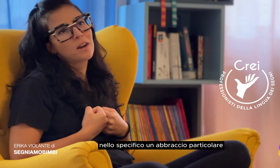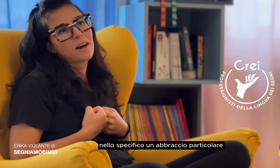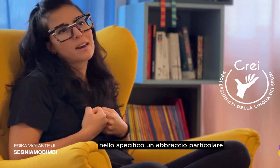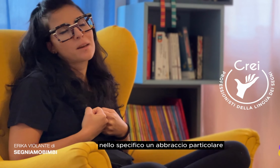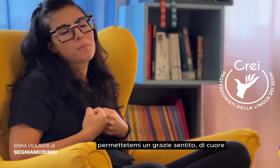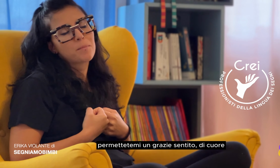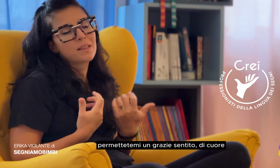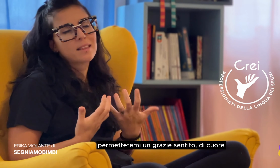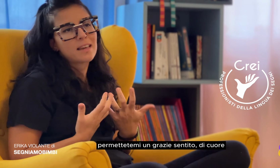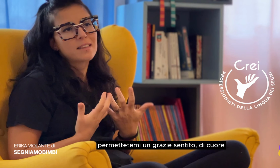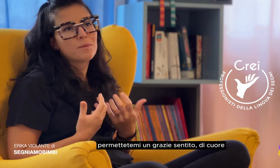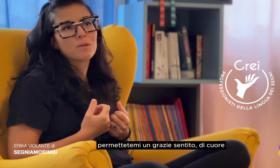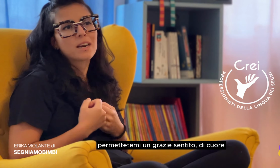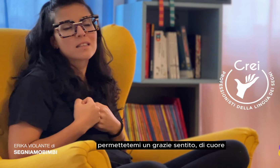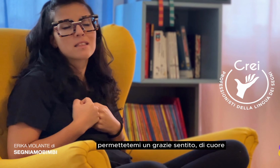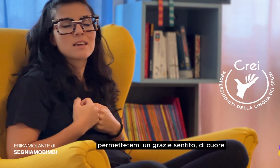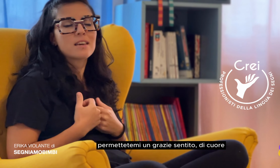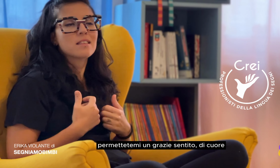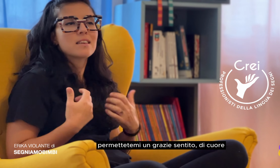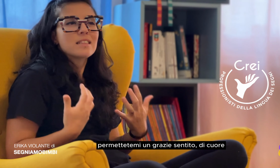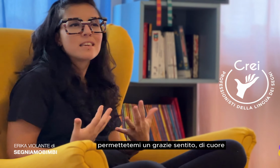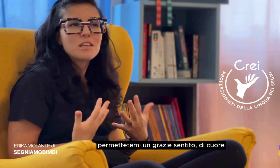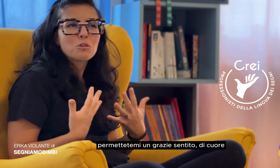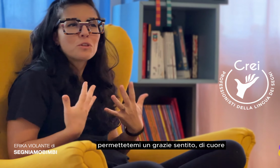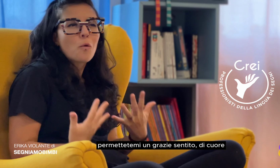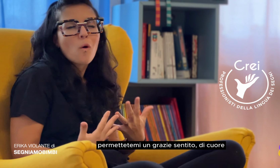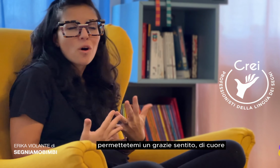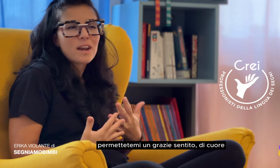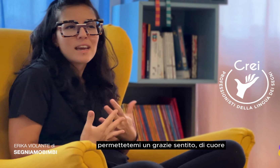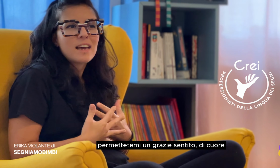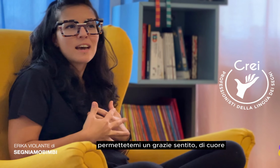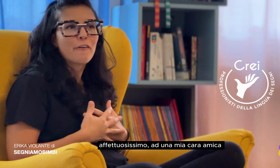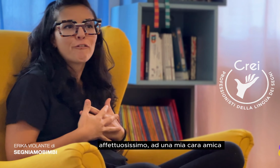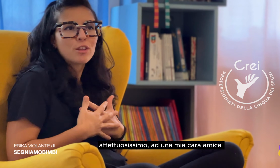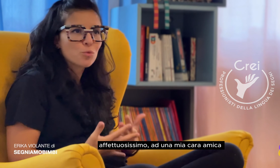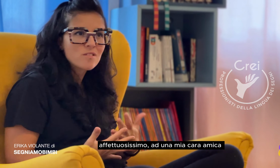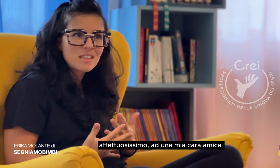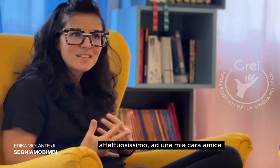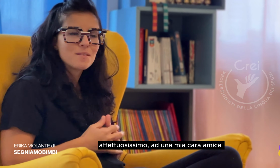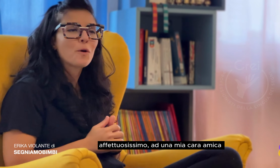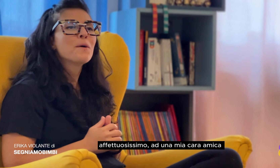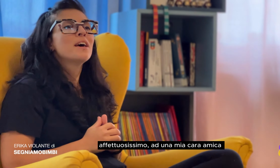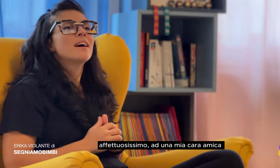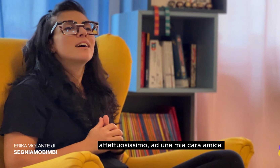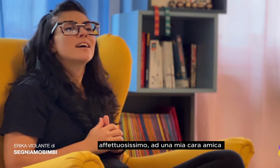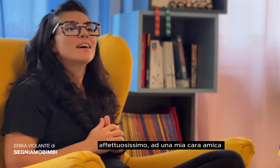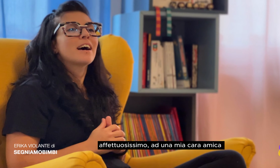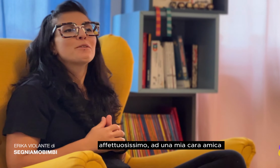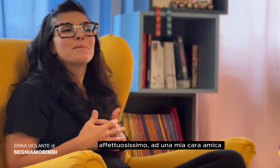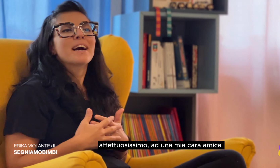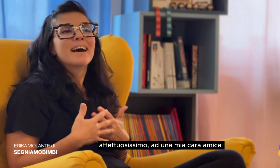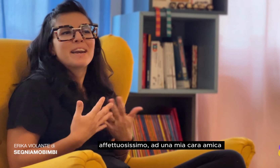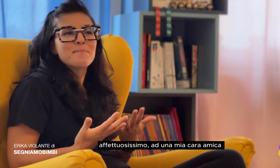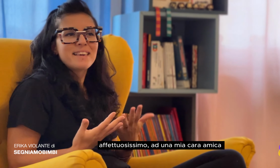particolare, permettetemi un grazie sentito di cuore affettuosissimo ad una mia cara amica